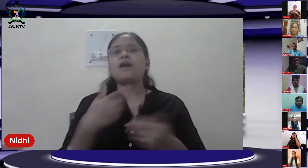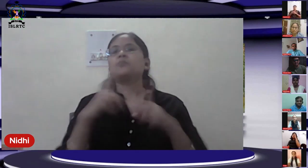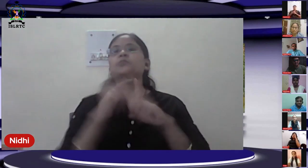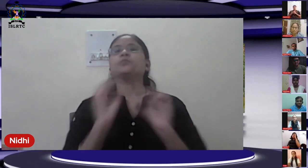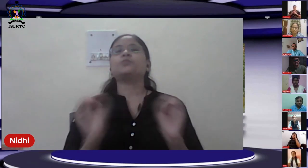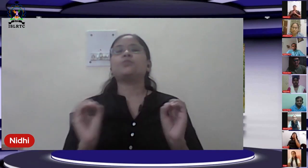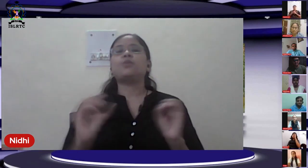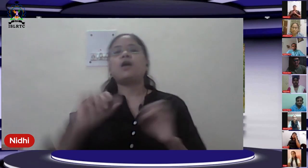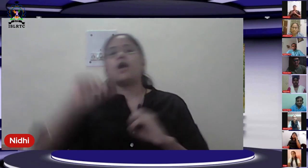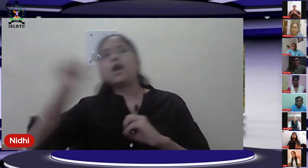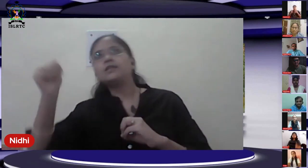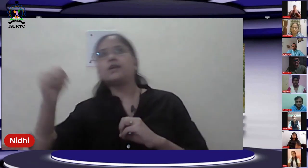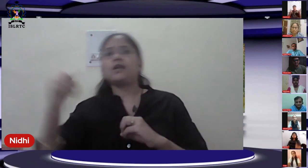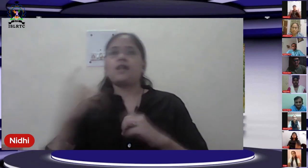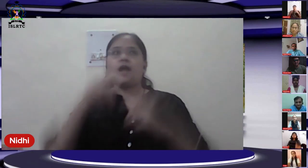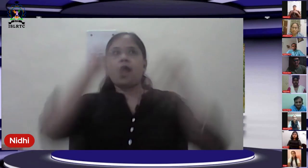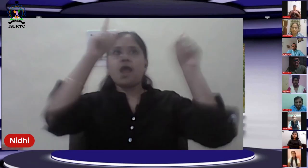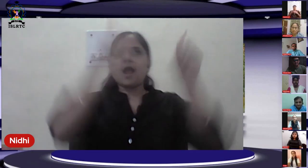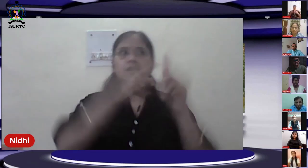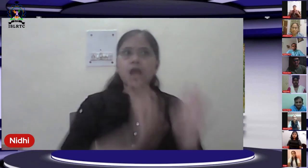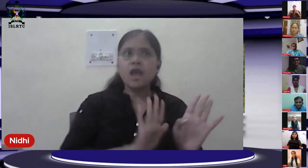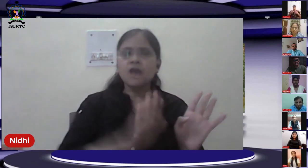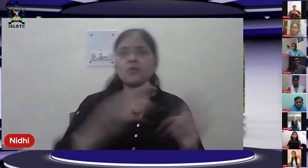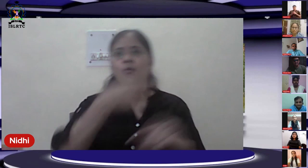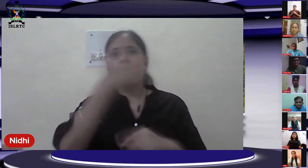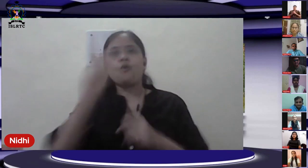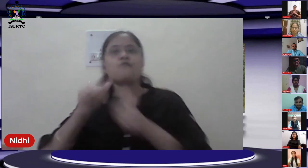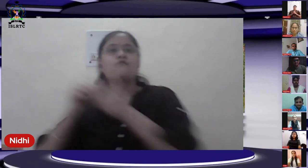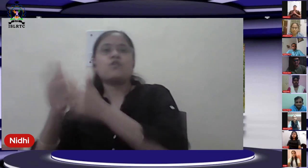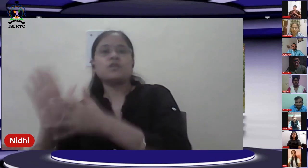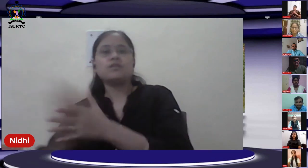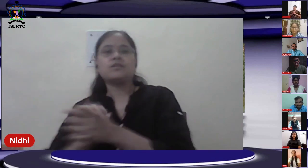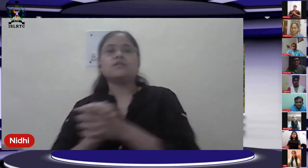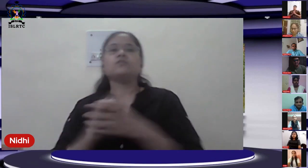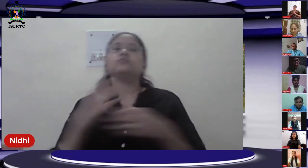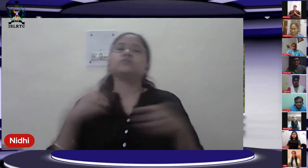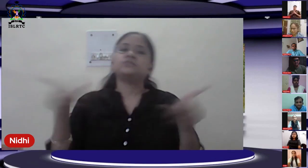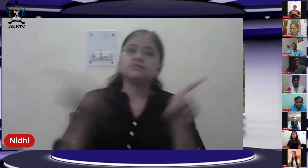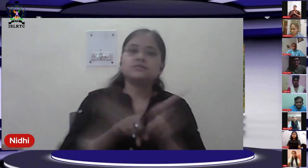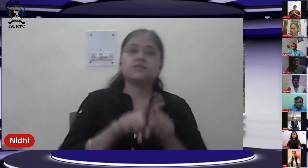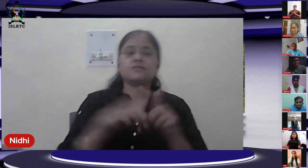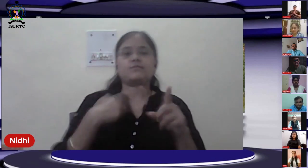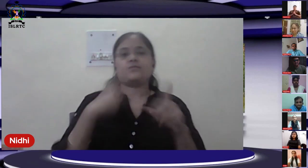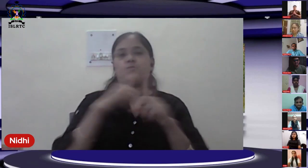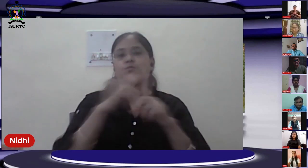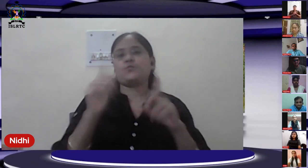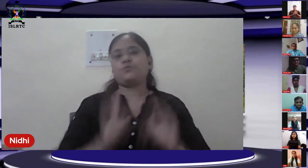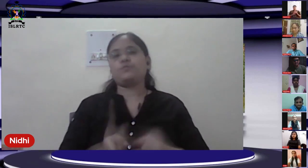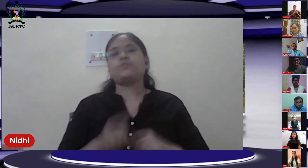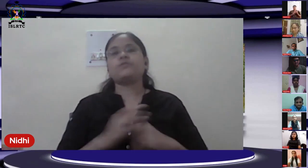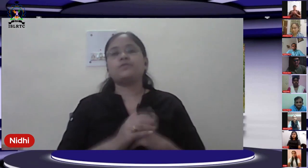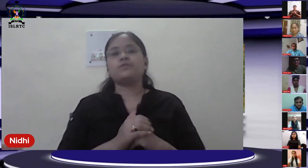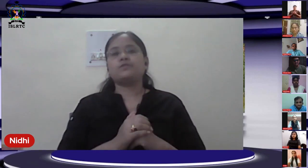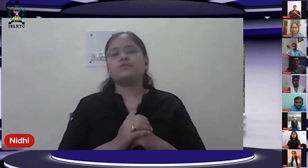कर रहे और हमारी संस्कृति को अपना रहे, तो वो हमें भी करना चाहिए, ये बहुत जरूरी है। तो बस ये 2-4 बातें थी जो मैंने आपको